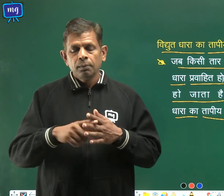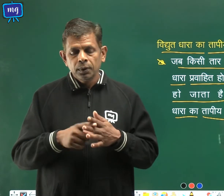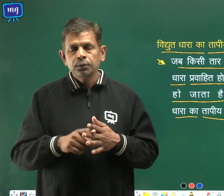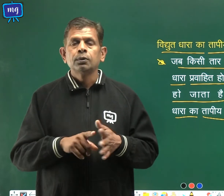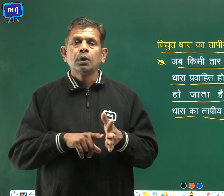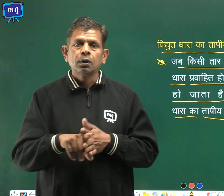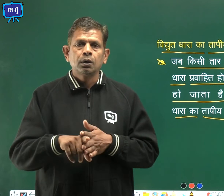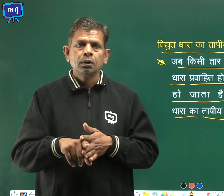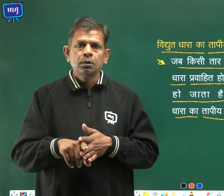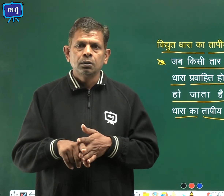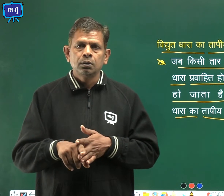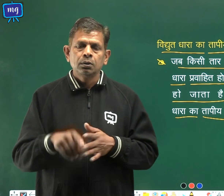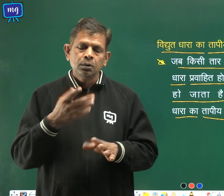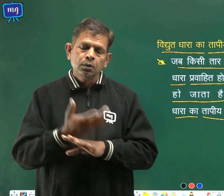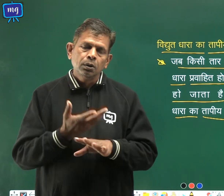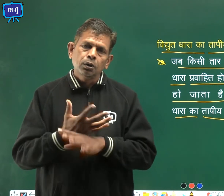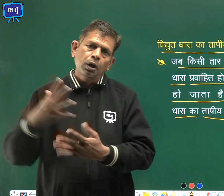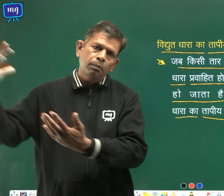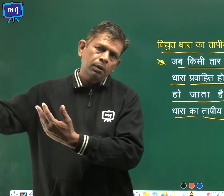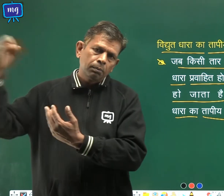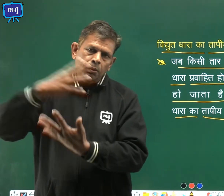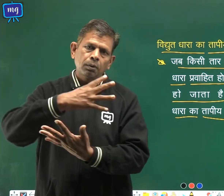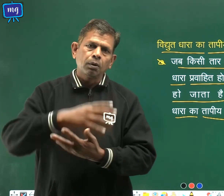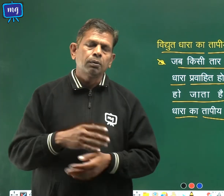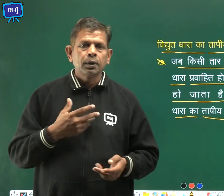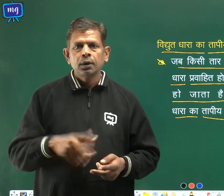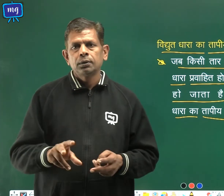का तापीय प्रभाव कहलाता है।